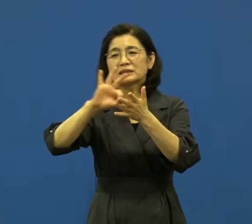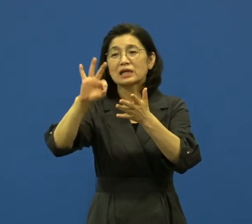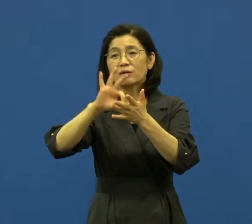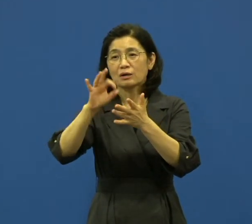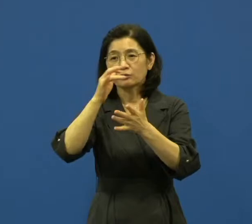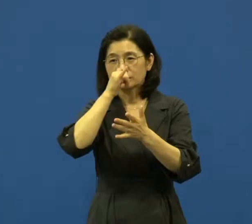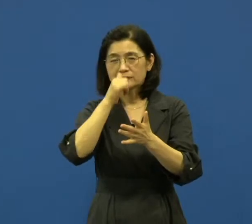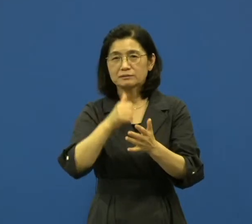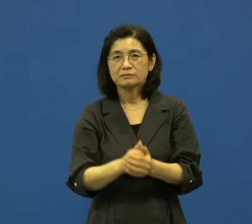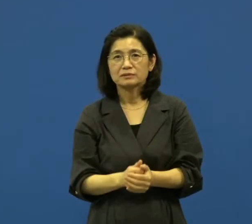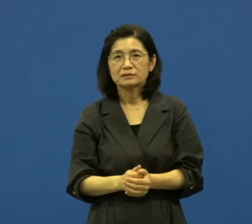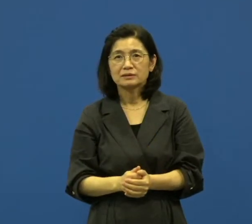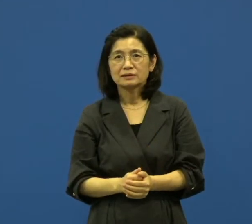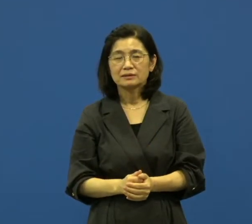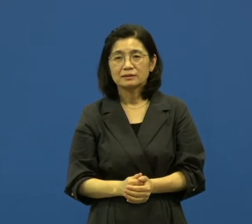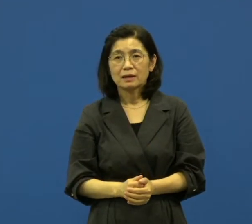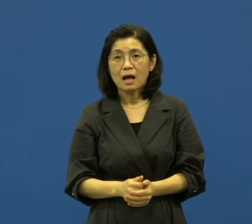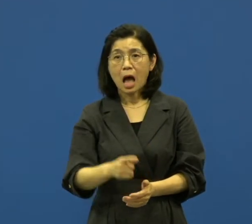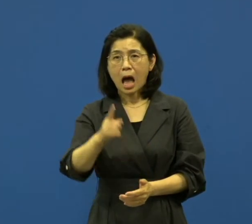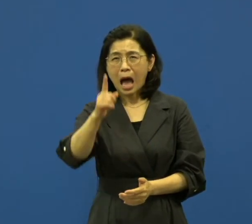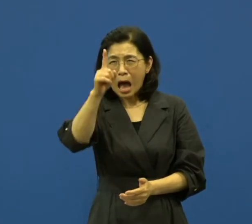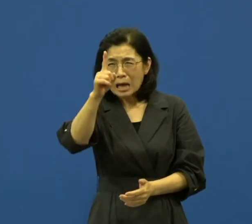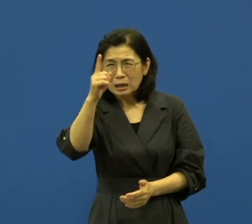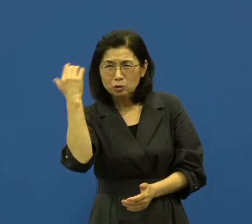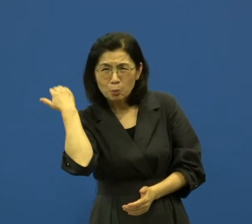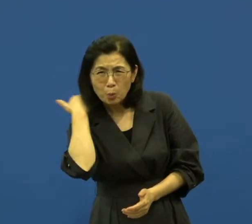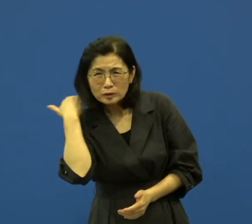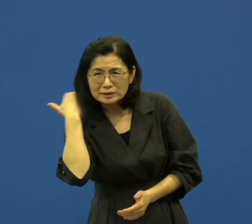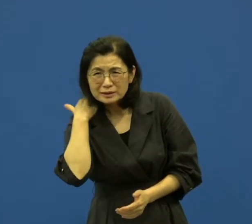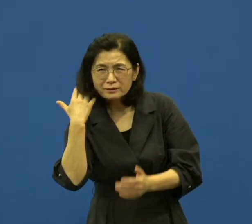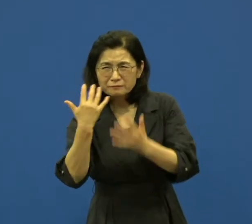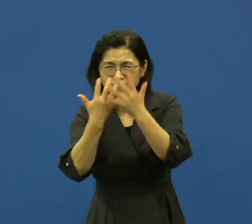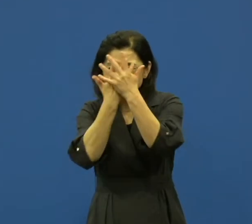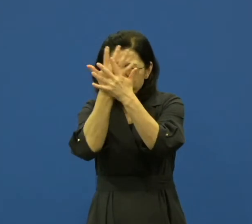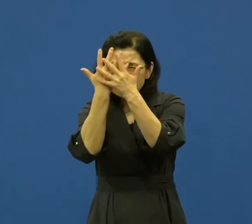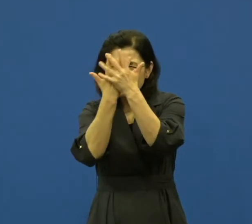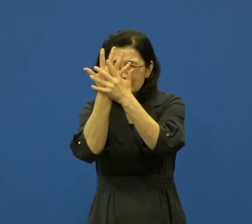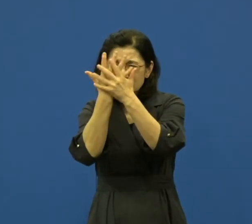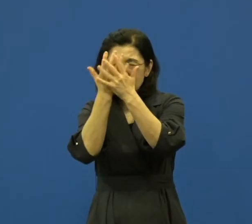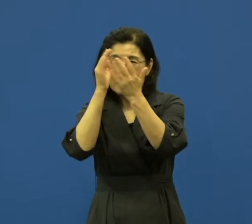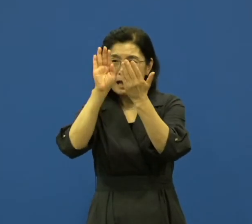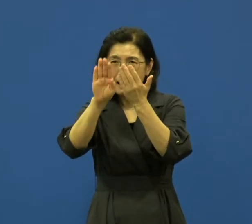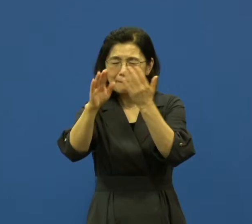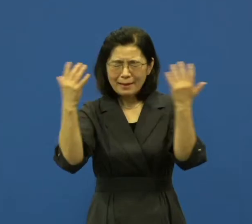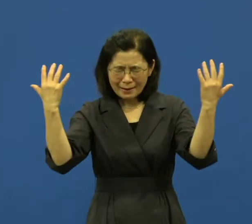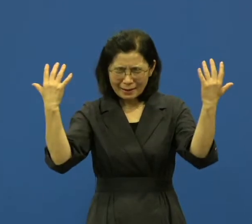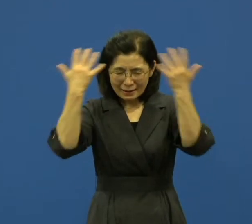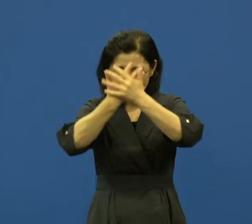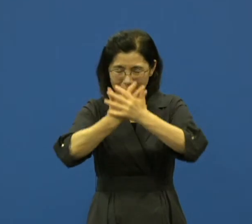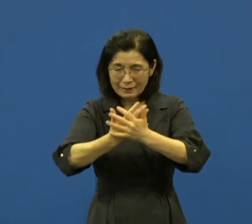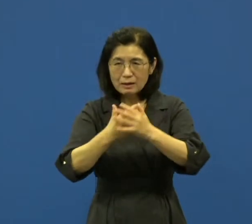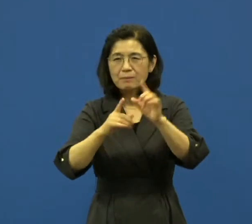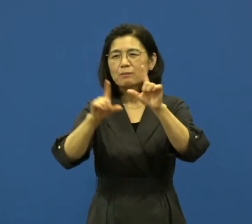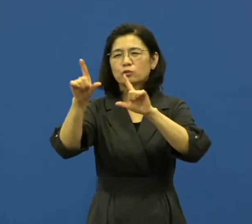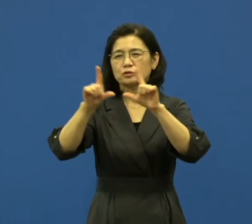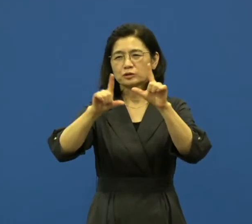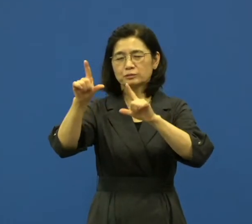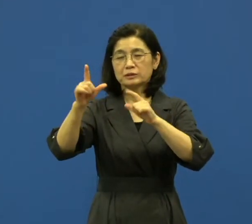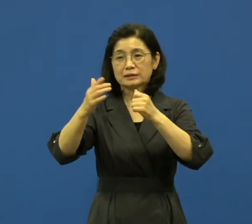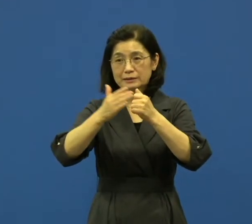그러니까 한치 앞도 알 수 없다는 거예요. 어떤 것이든지 여러분, 세계가, 오늘 이